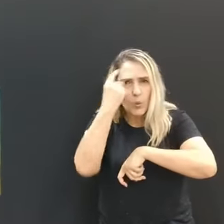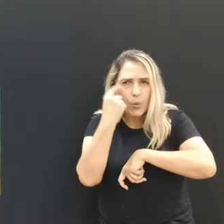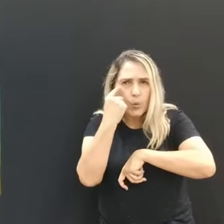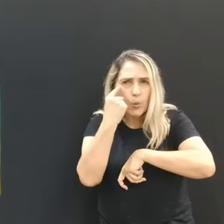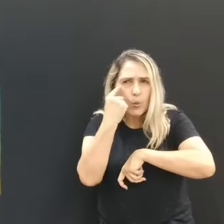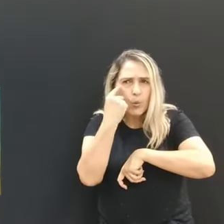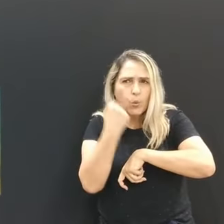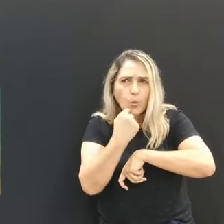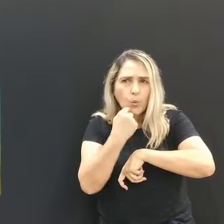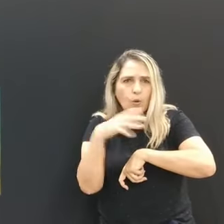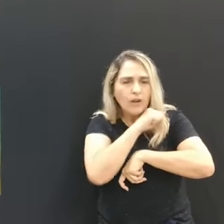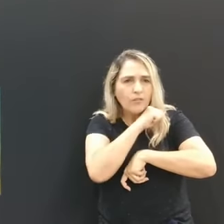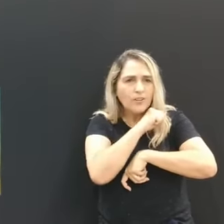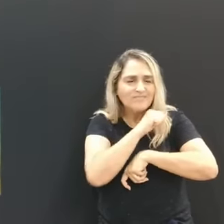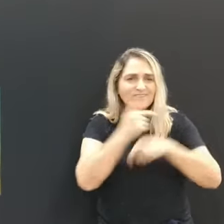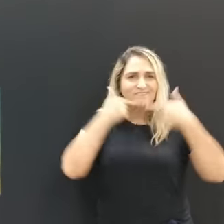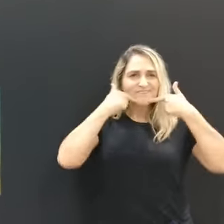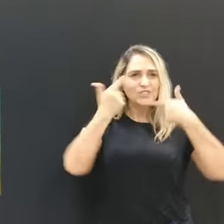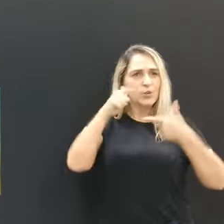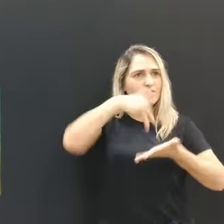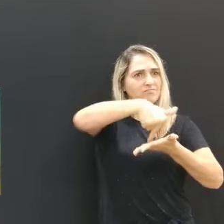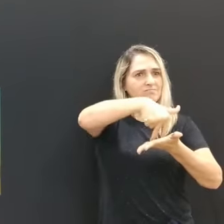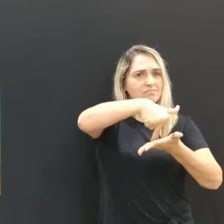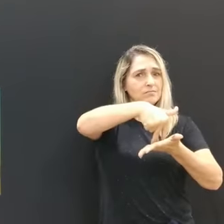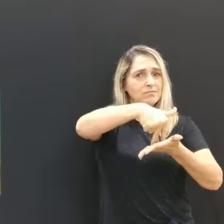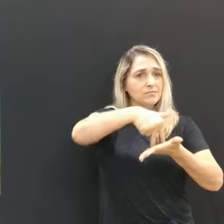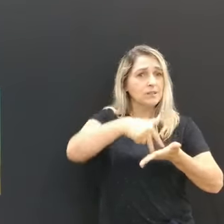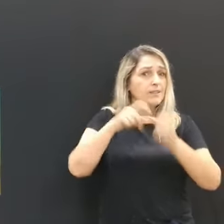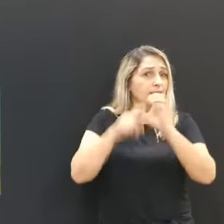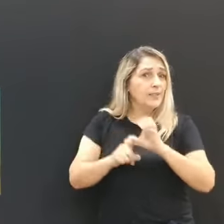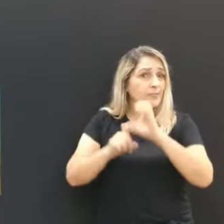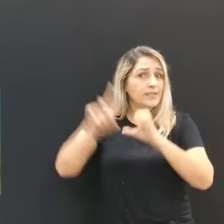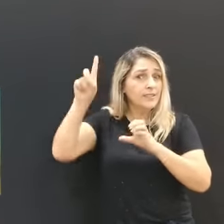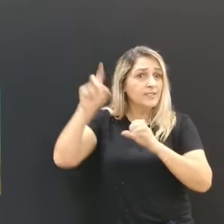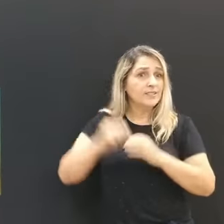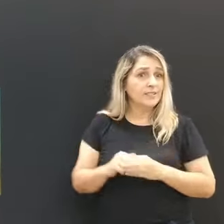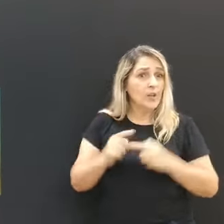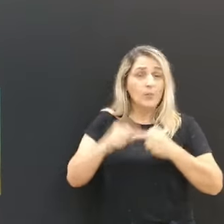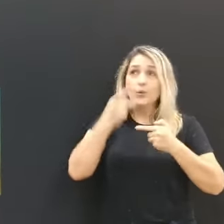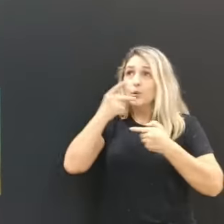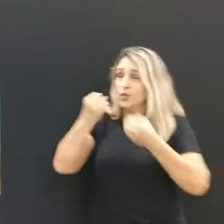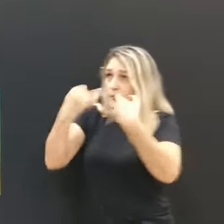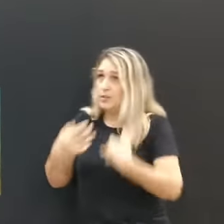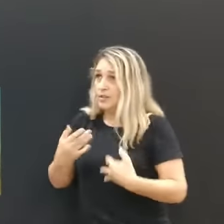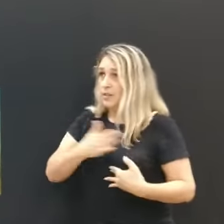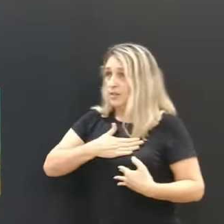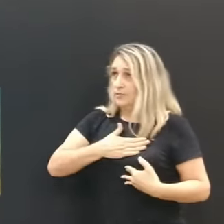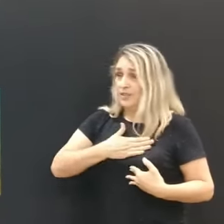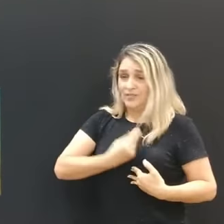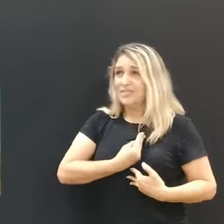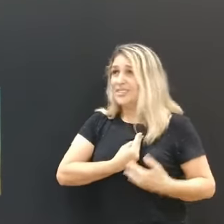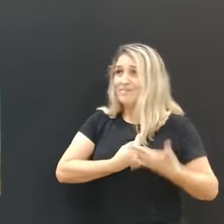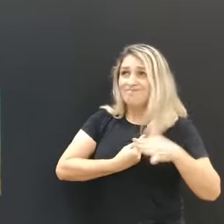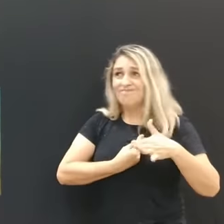angustiado, eu estou triste. Me ajuda, Senhor. E rapidinho o Senhor nos dá o alívio, a gente vê a